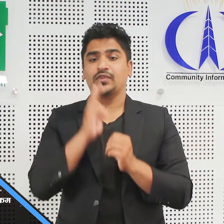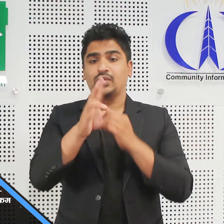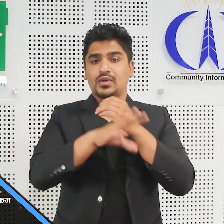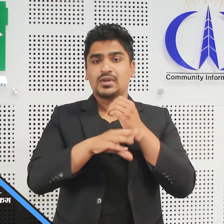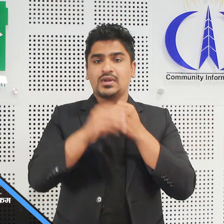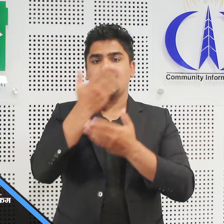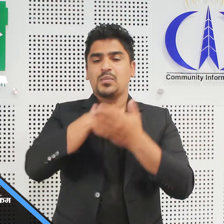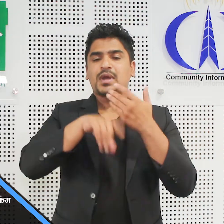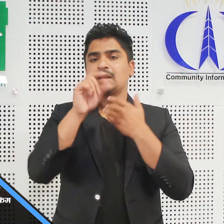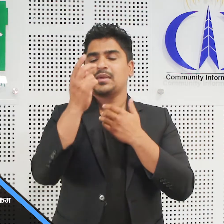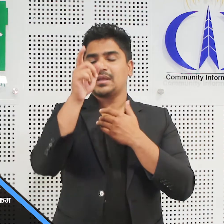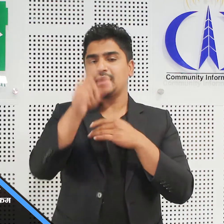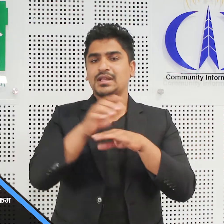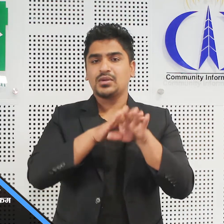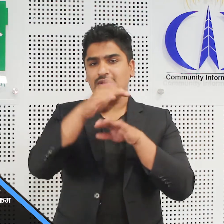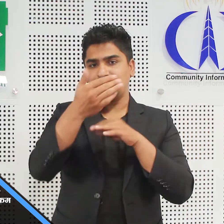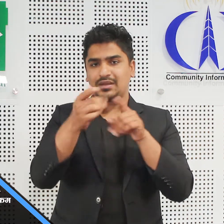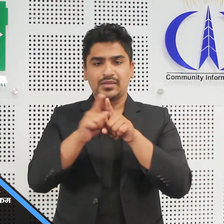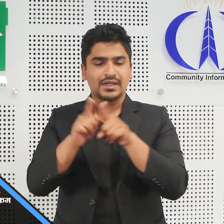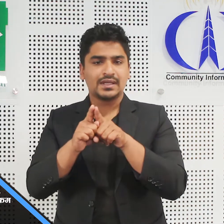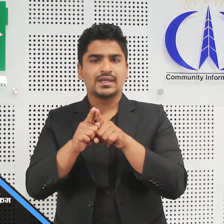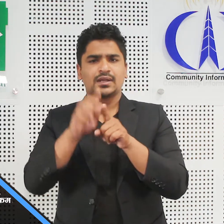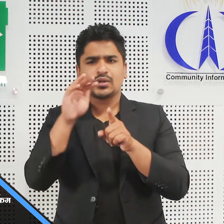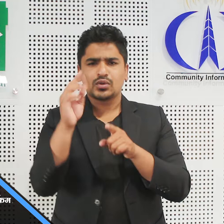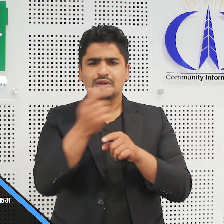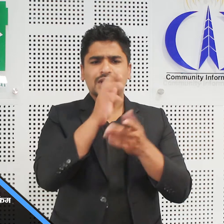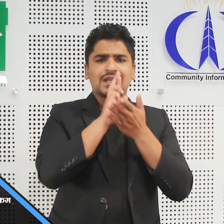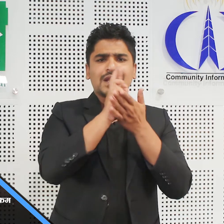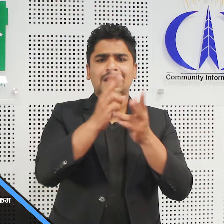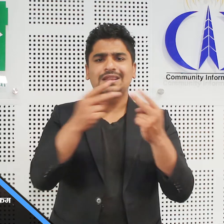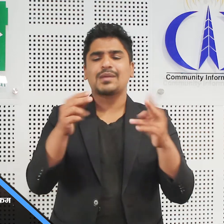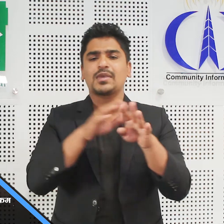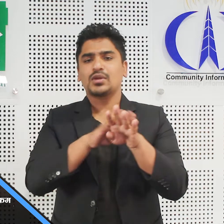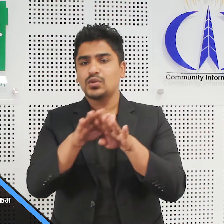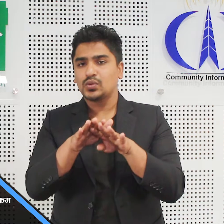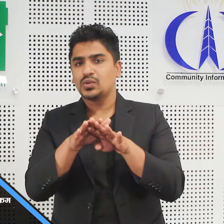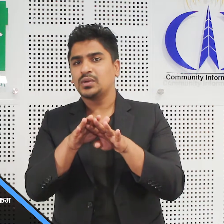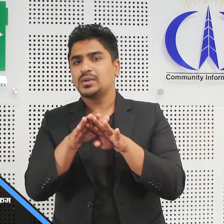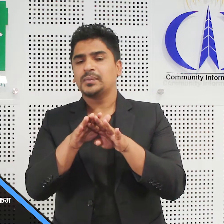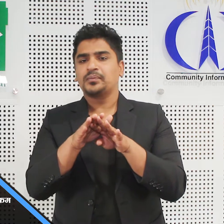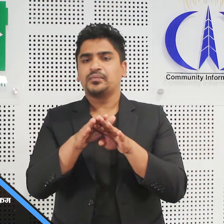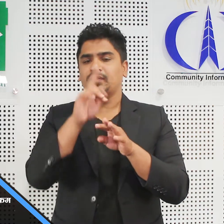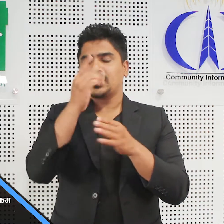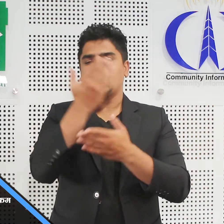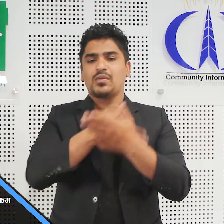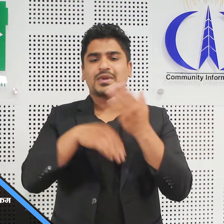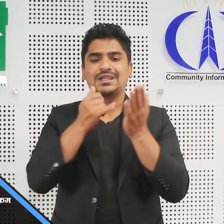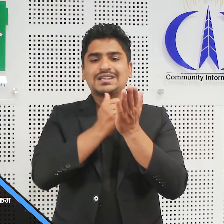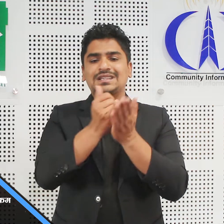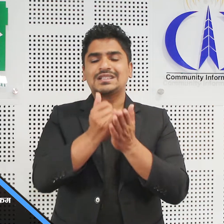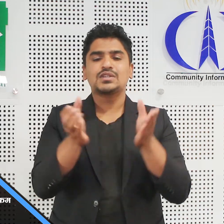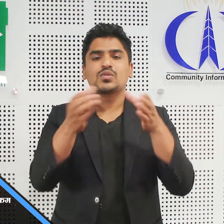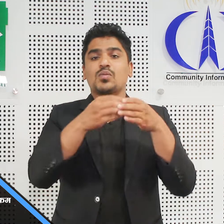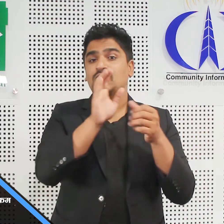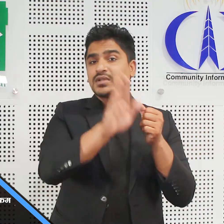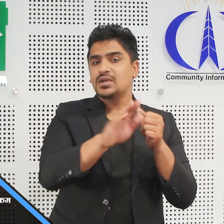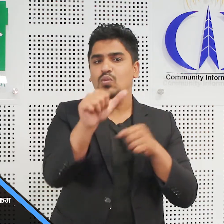र सीमान्तकृत वर्गहरूलाई हामीले फोकस गरेर कार्यक्रमहरू सञ्चालन गरेका थियौँ, जस अन्तर्गत अपाङ्गता भएका व्यक्तिहरूलाई पनि हामीले तत्कालीन